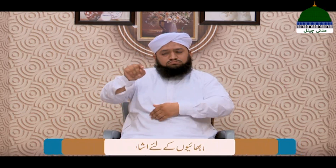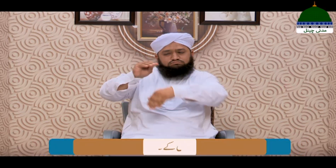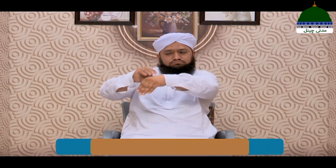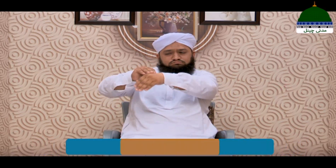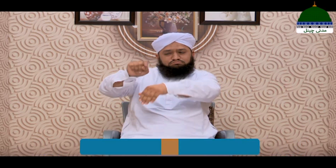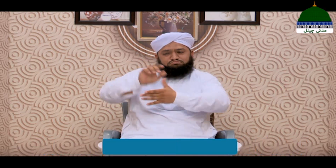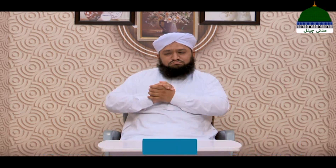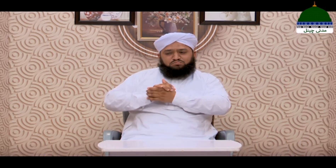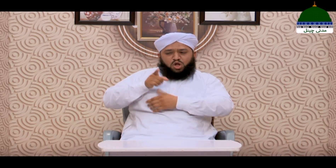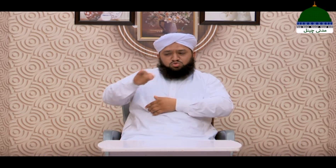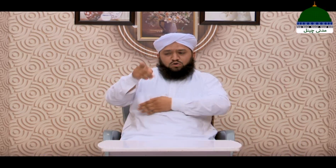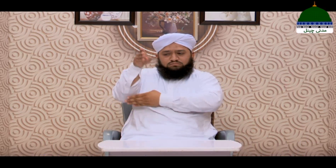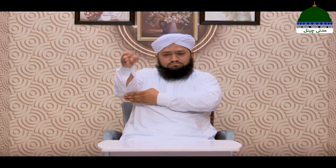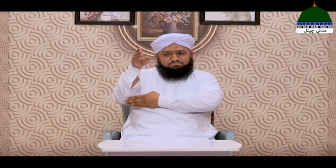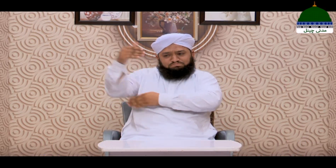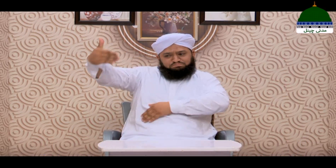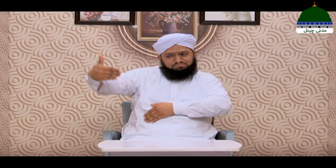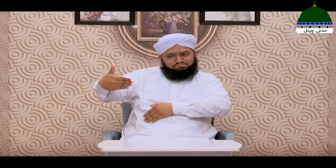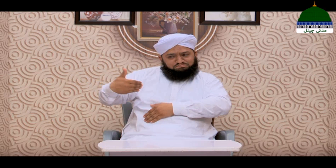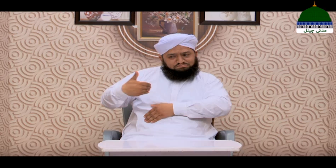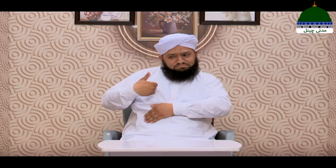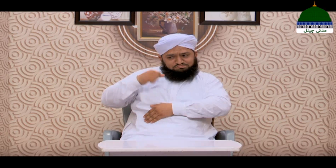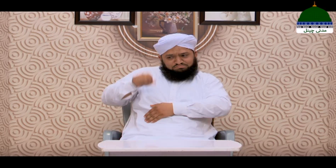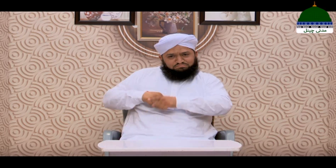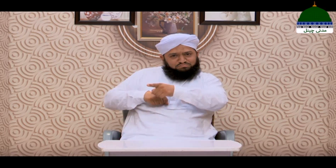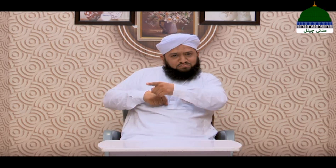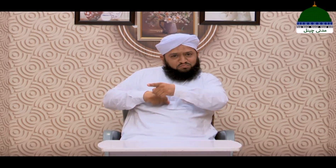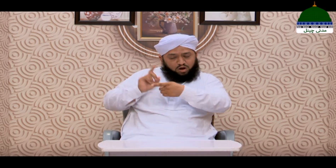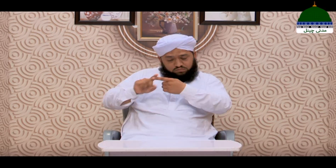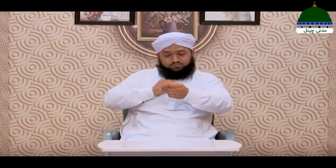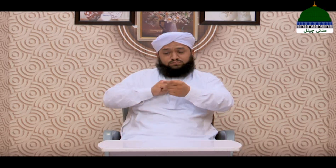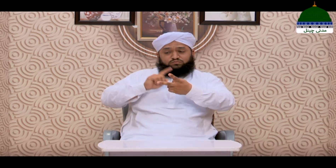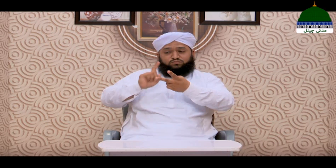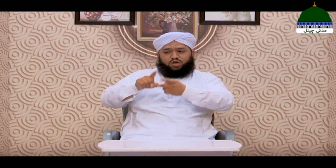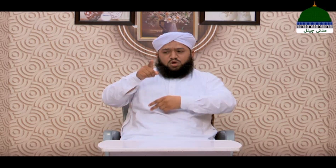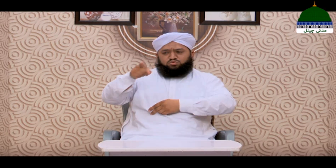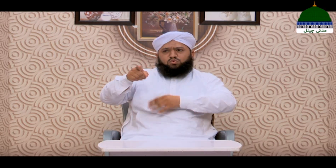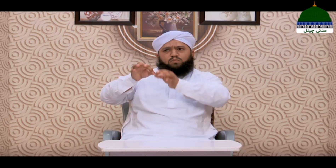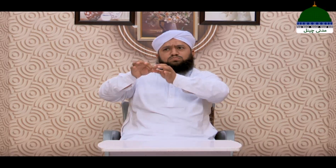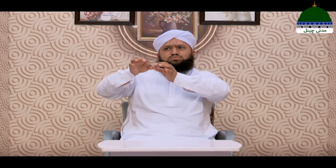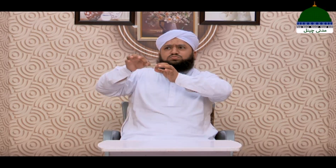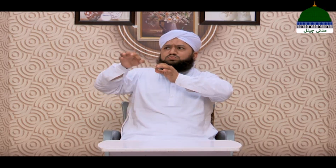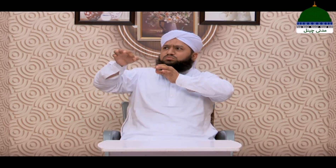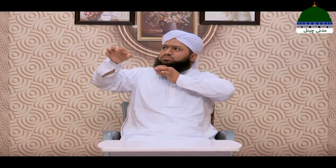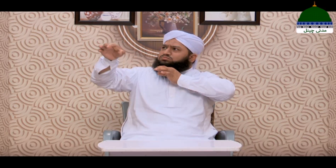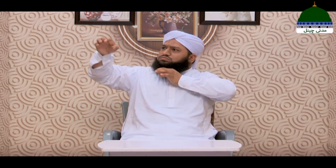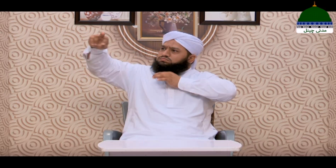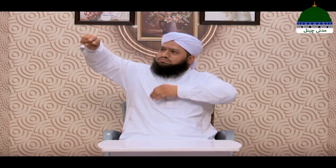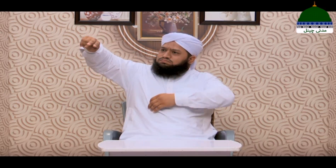عبد المسیح، تم اونٹ پر سوار ہو کر میرے پاس آئے ہو اور بے شک بڑے دور دراز کا سفر طے کر کے